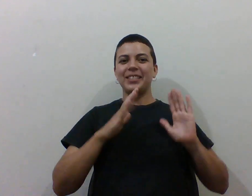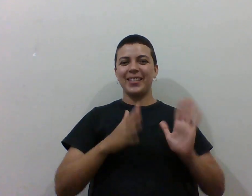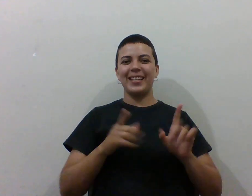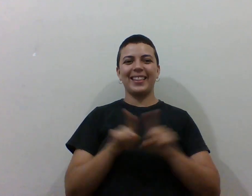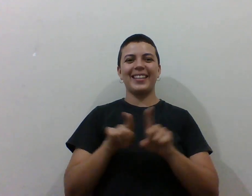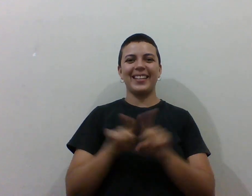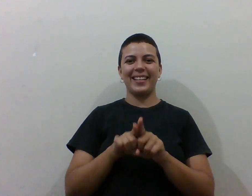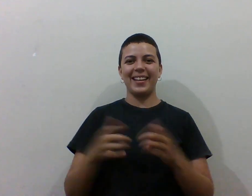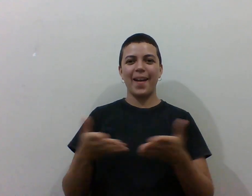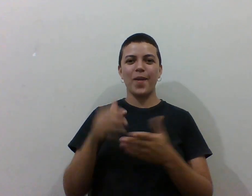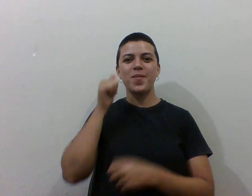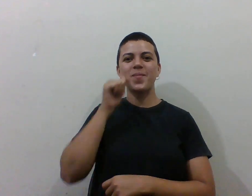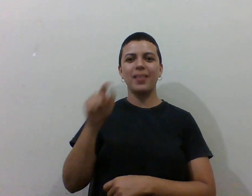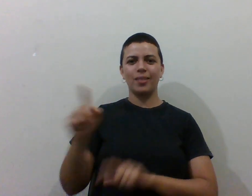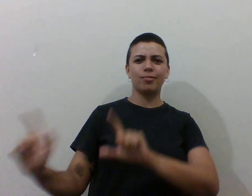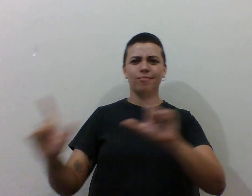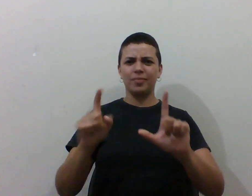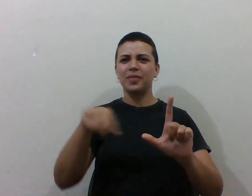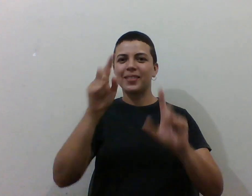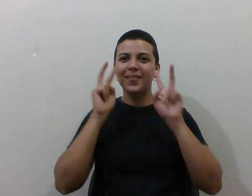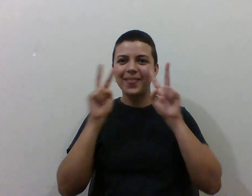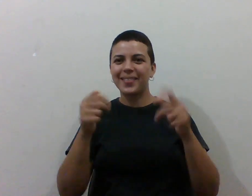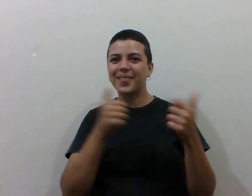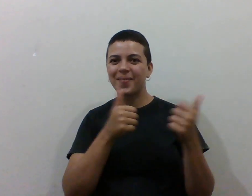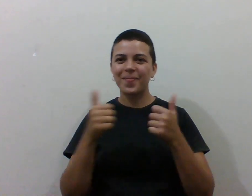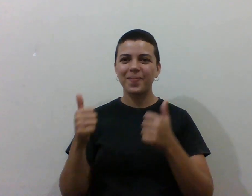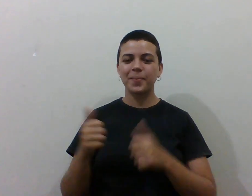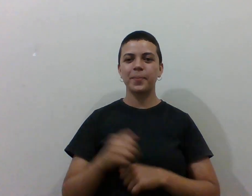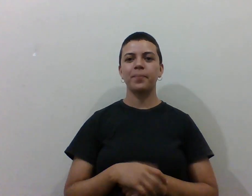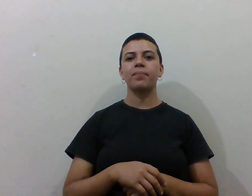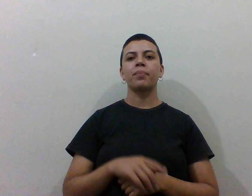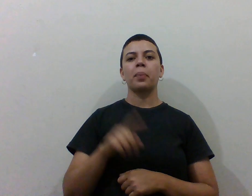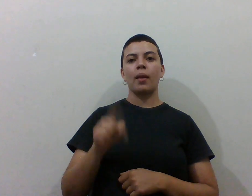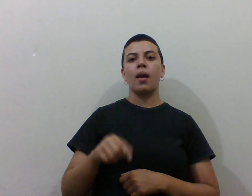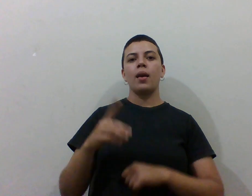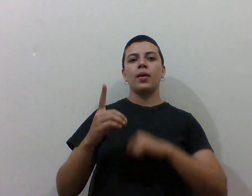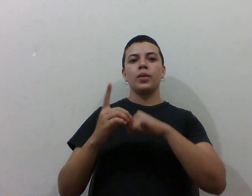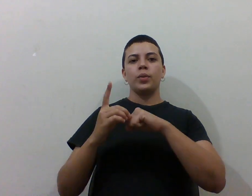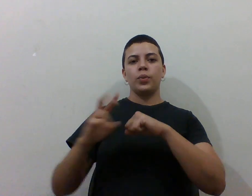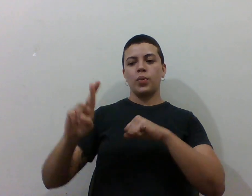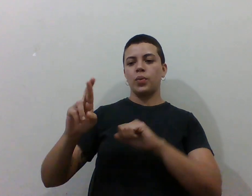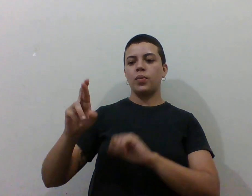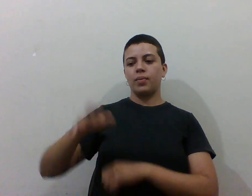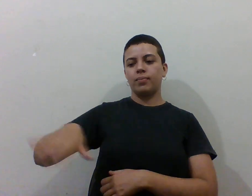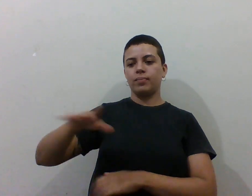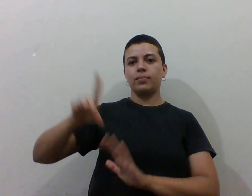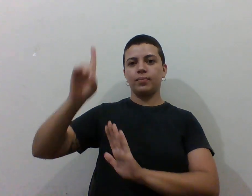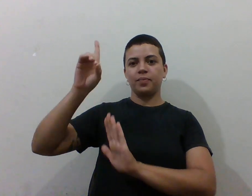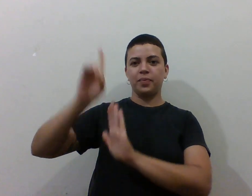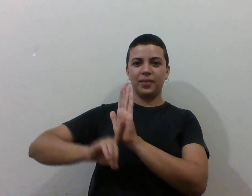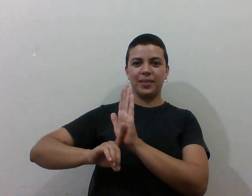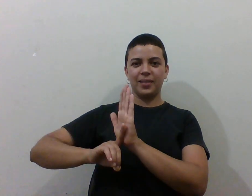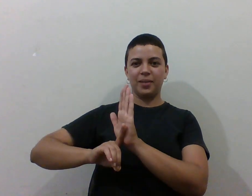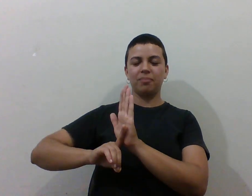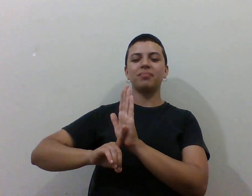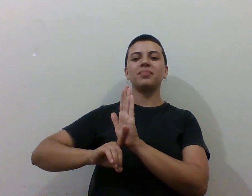está aparecendo aí na telinha para vocês Gilmar Medeiros é doutora em Direito pela Universidade do Brasil mestre em Ciências Jurídicas